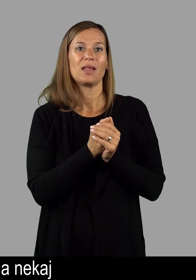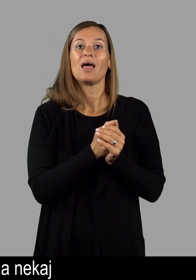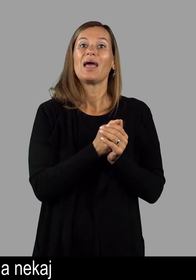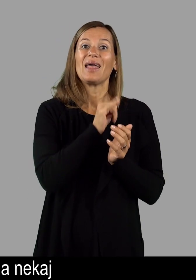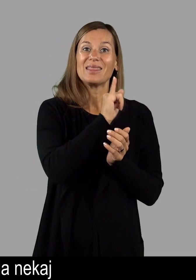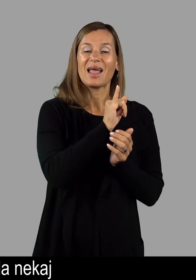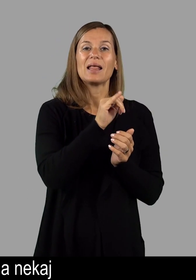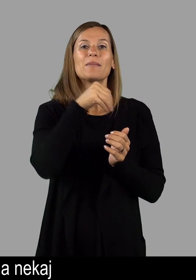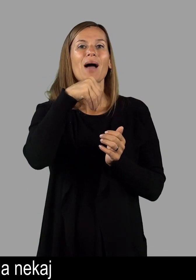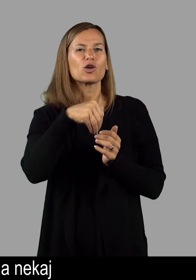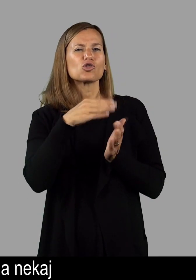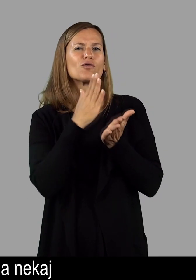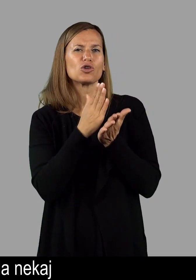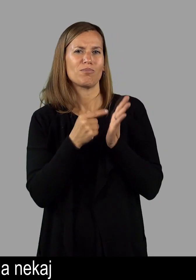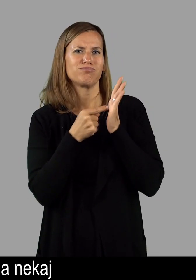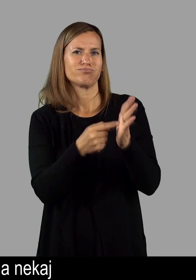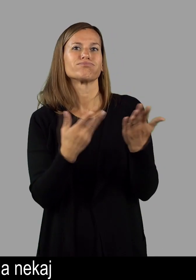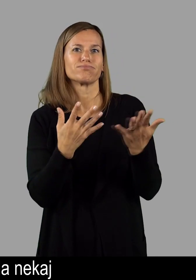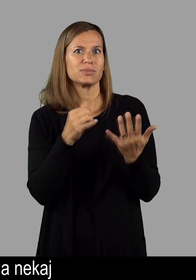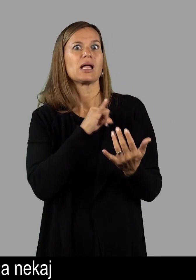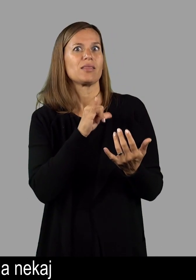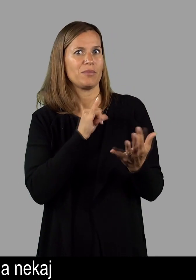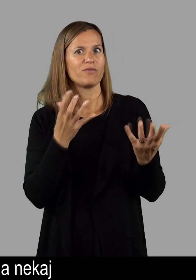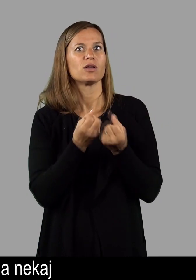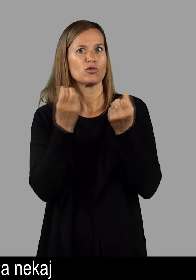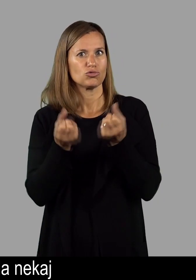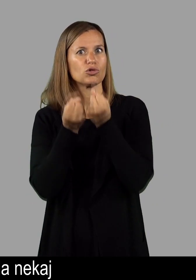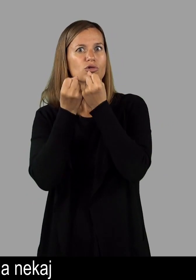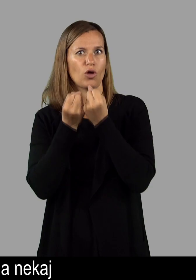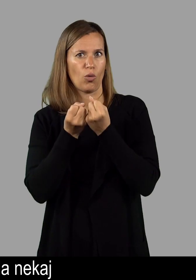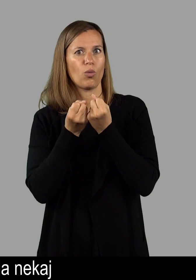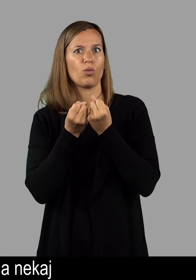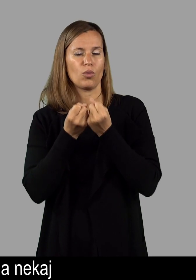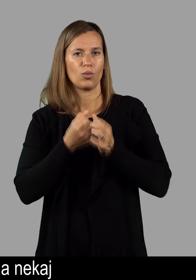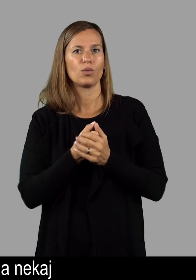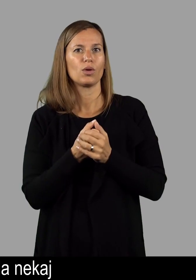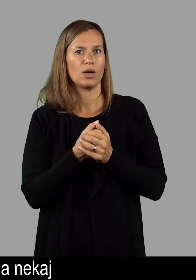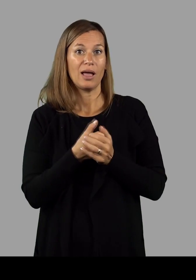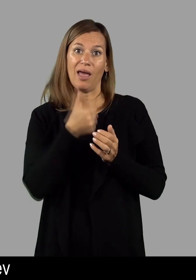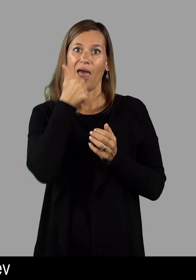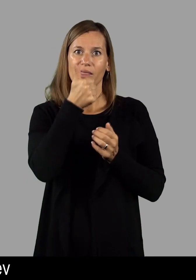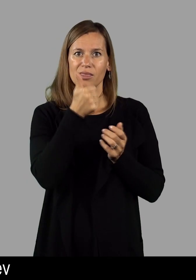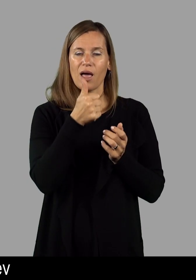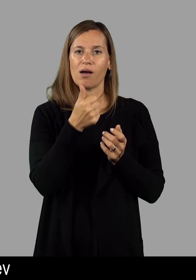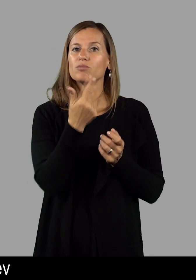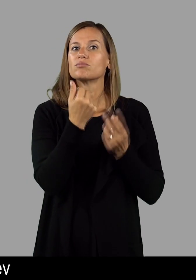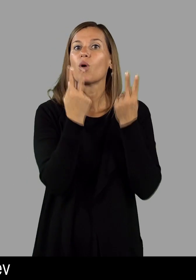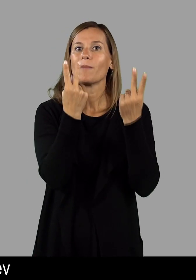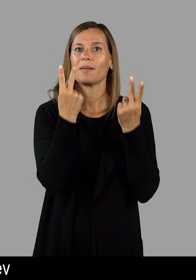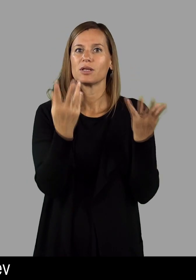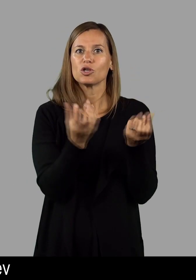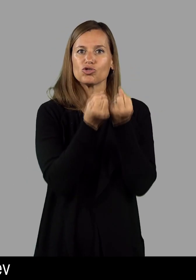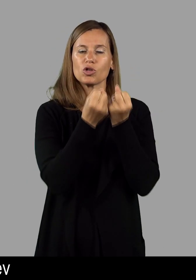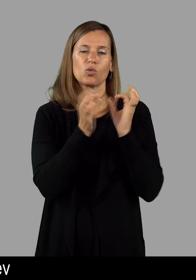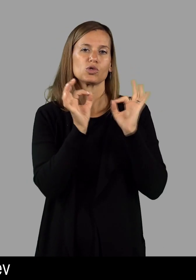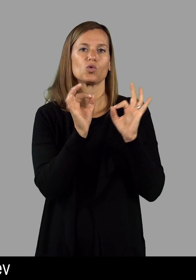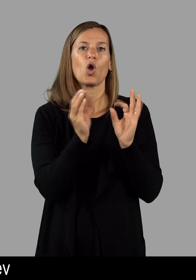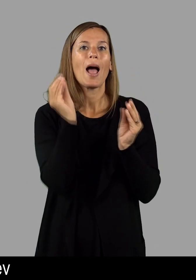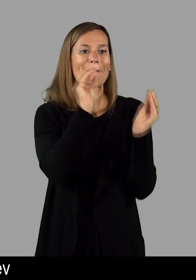Microsoft sta že pokazala nekaj zanimivih rešitev na tem področju. Ena od pomembnih rešitev